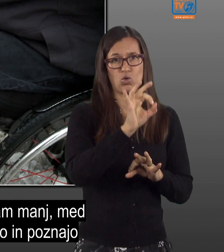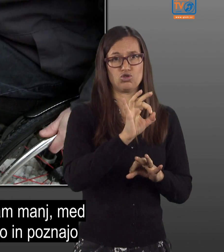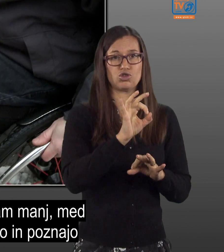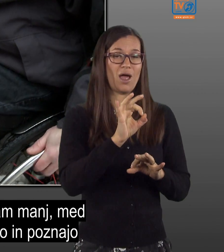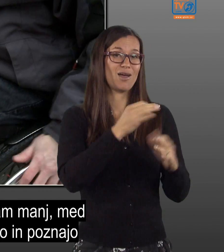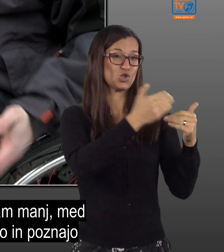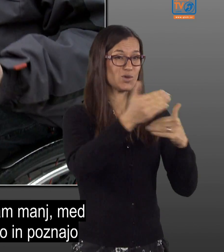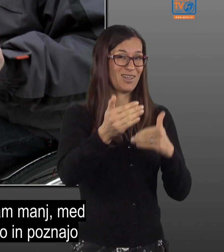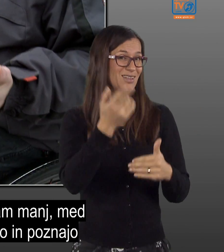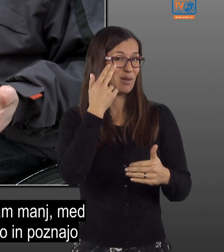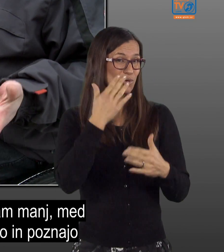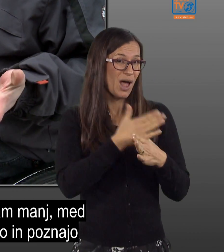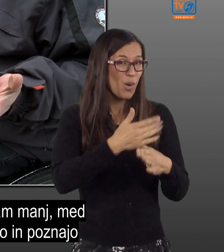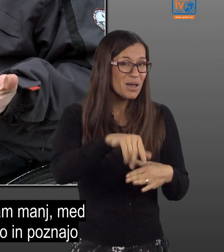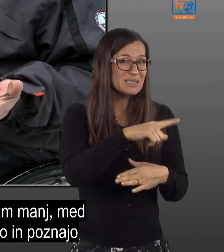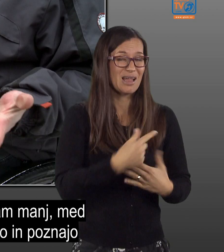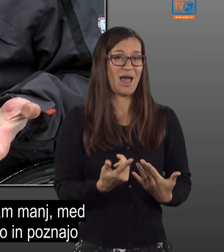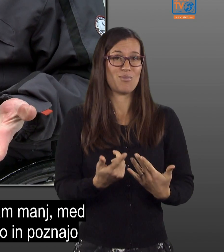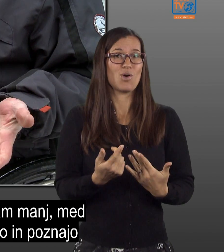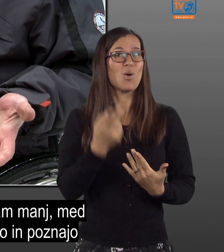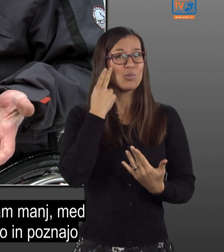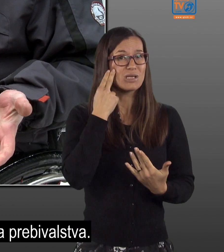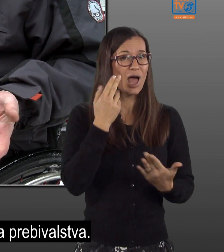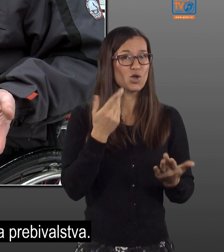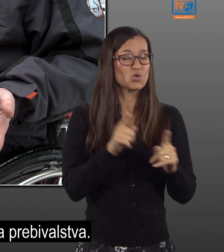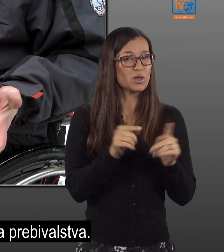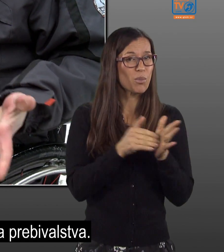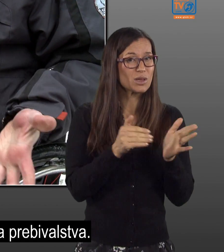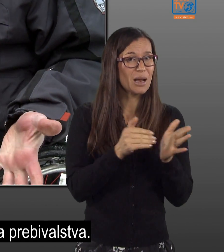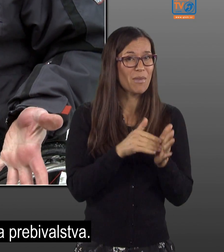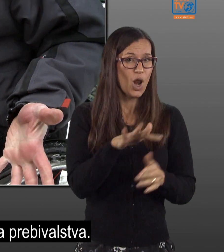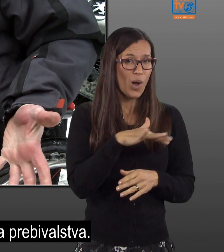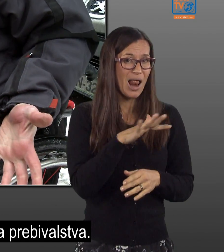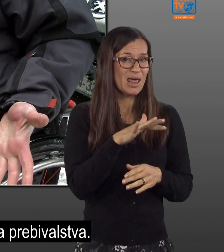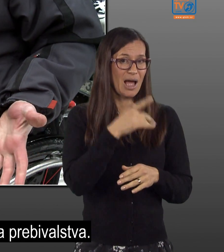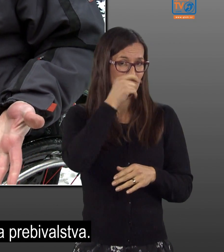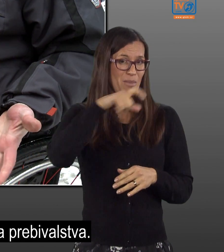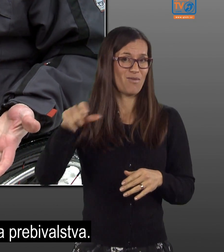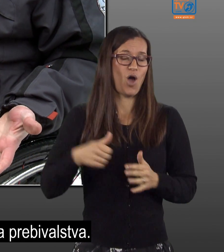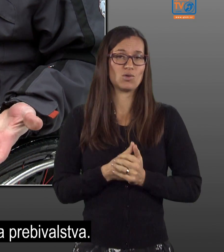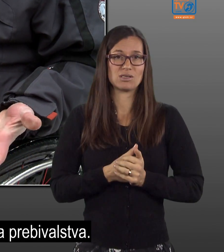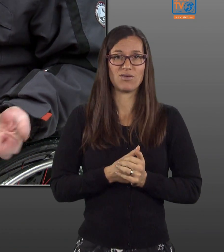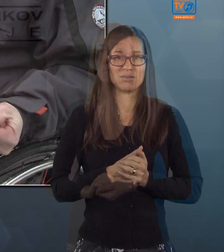med sabo se poznajo, tudi, bom rekel, poznajo potrebe lokalnega prebivalstva.